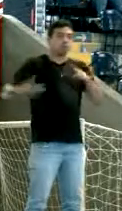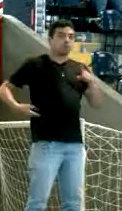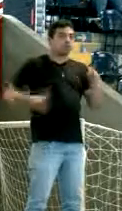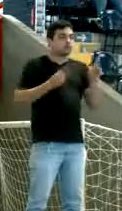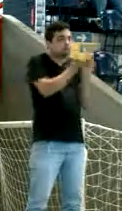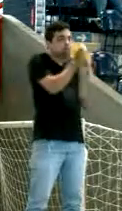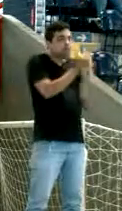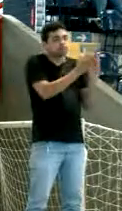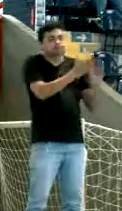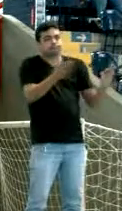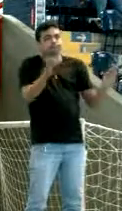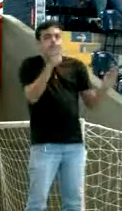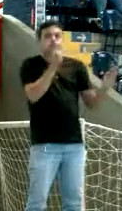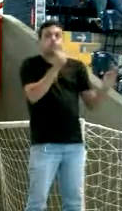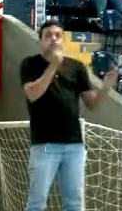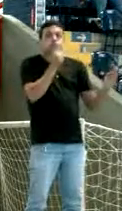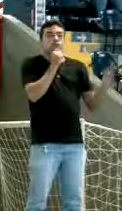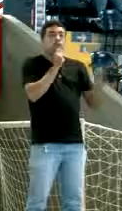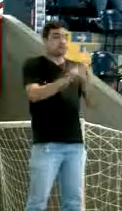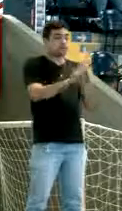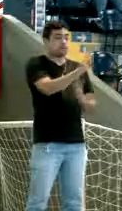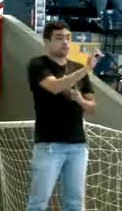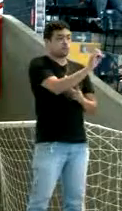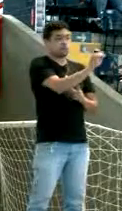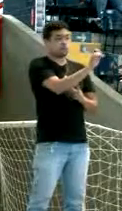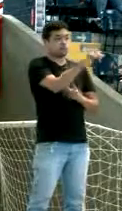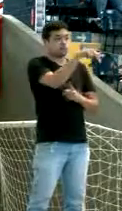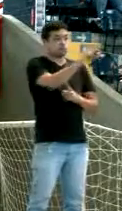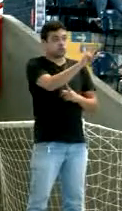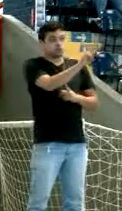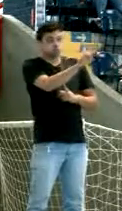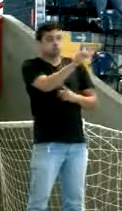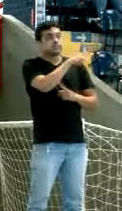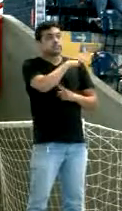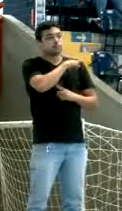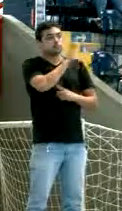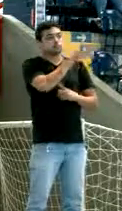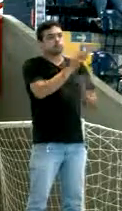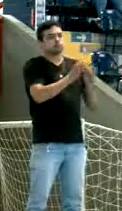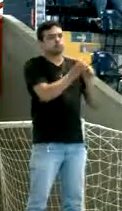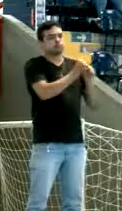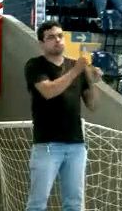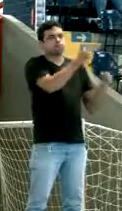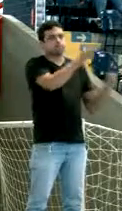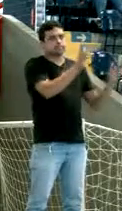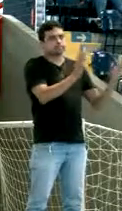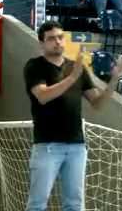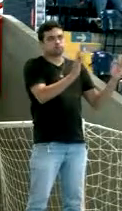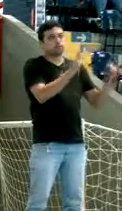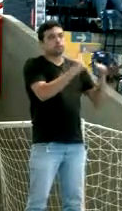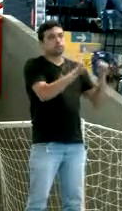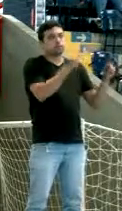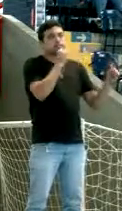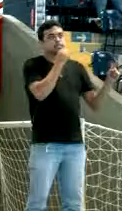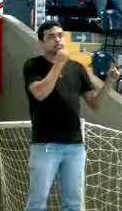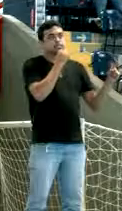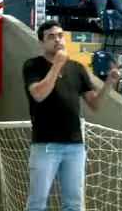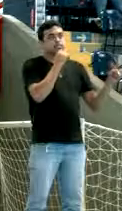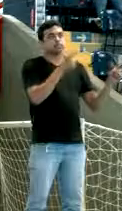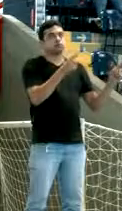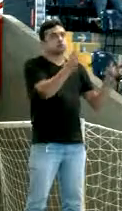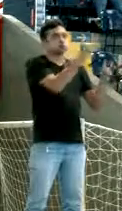muito longa. A Bossa Nova a gente identifica como um período de 15 anos, mas a Tropicália não durou mais